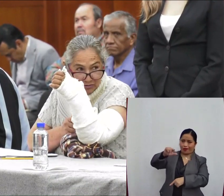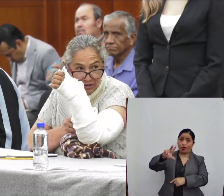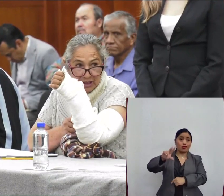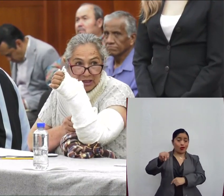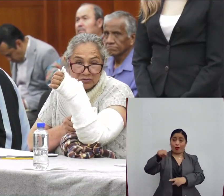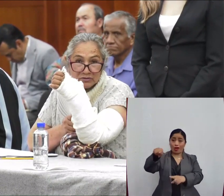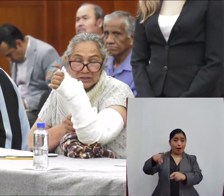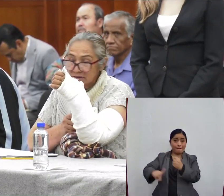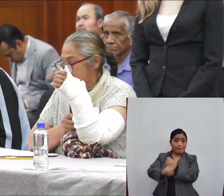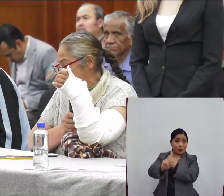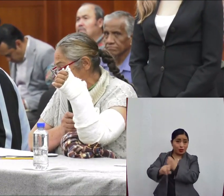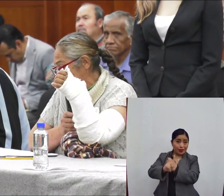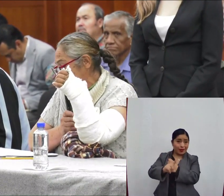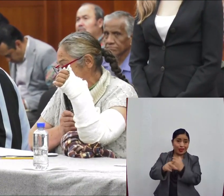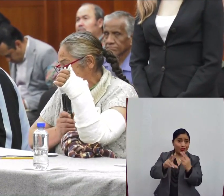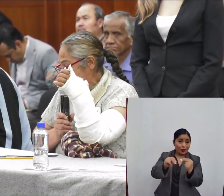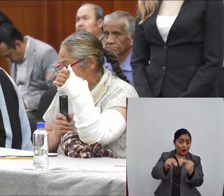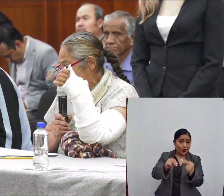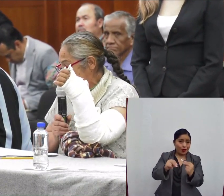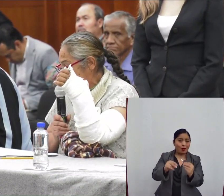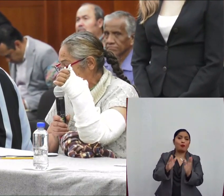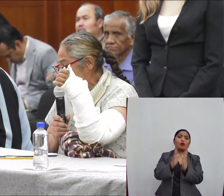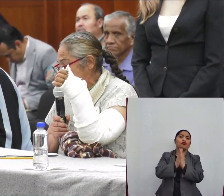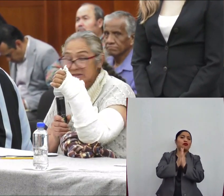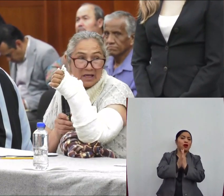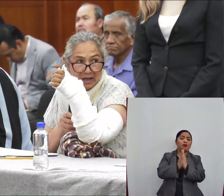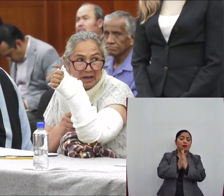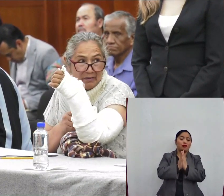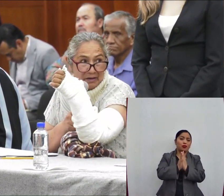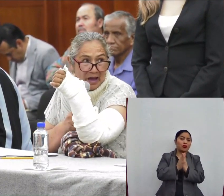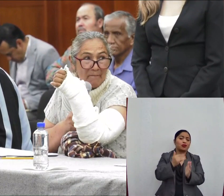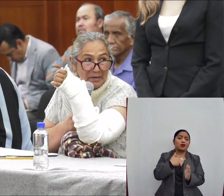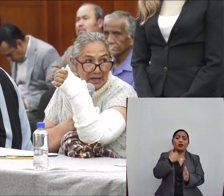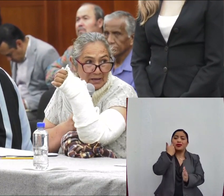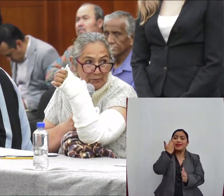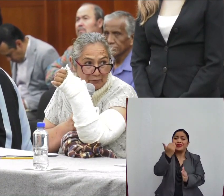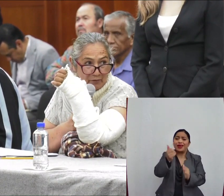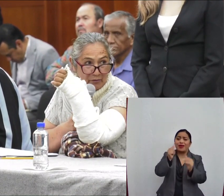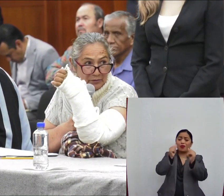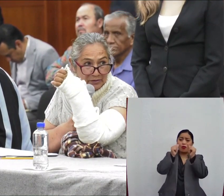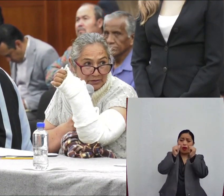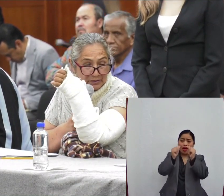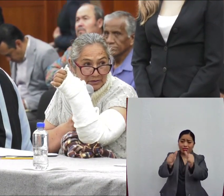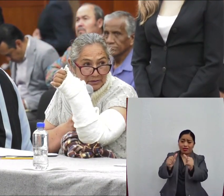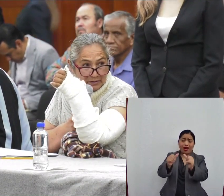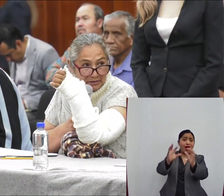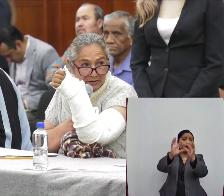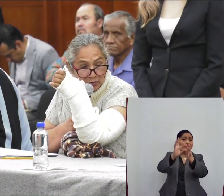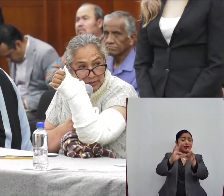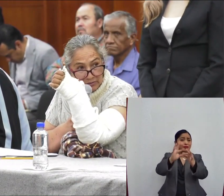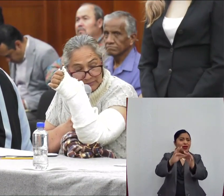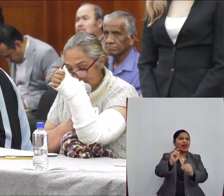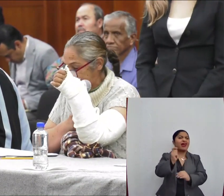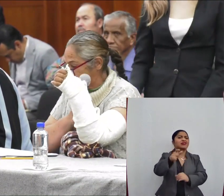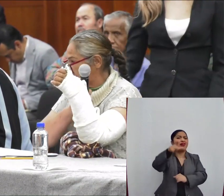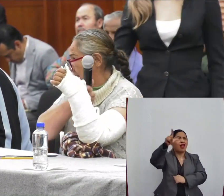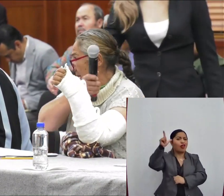locos. Entonces, sí me gustaría que ahí se ampliara, por favor. ¿Es